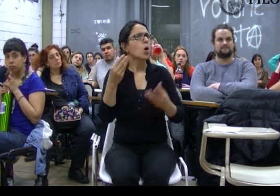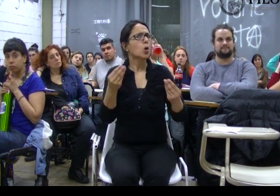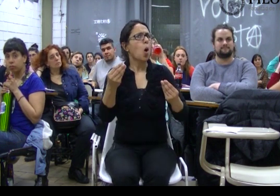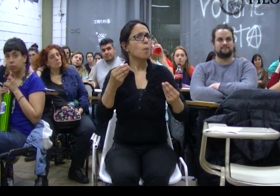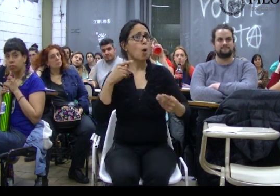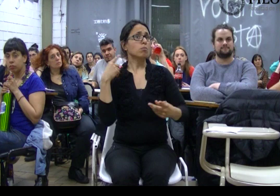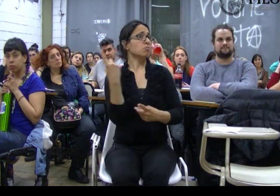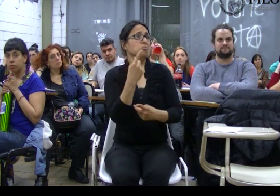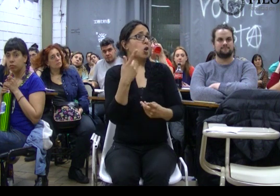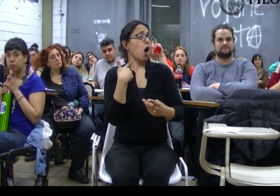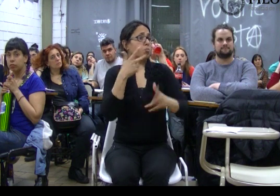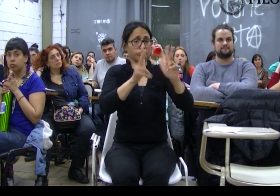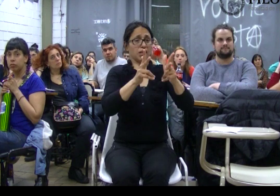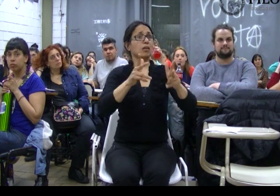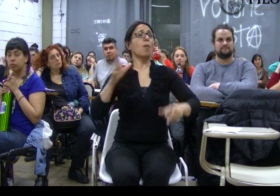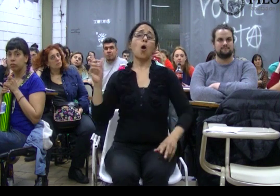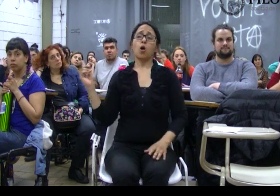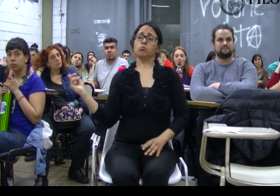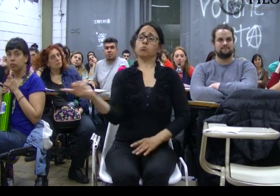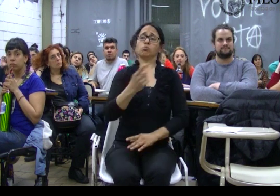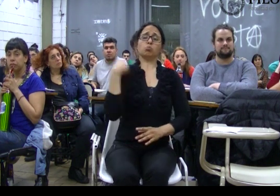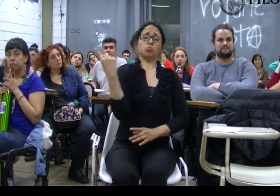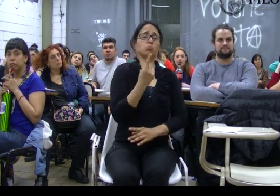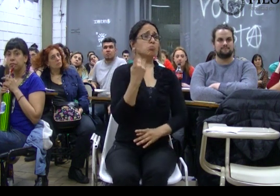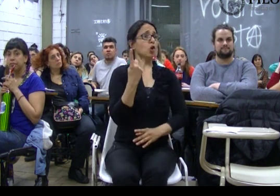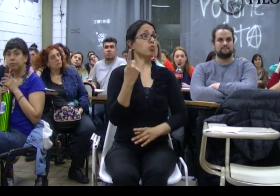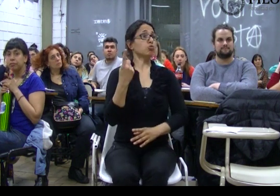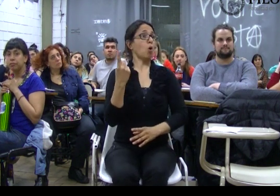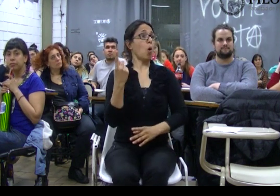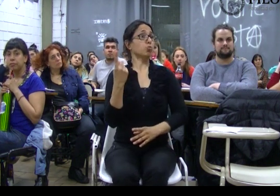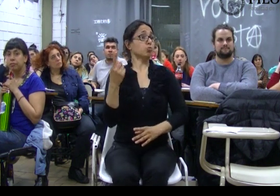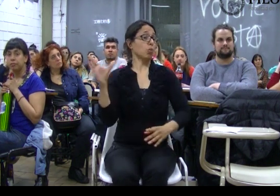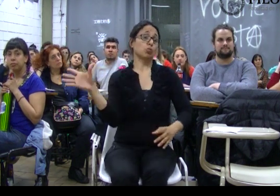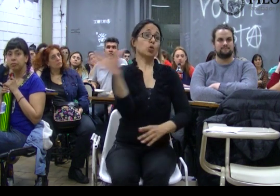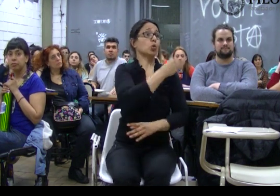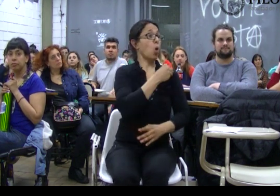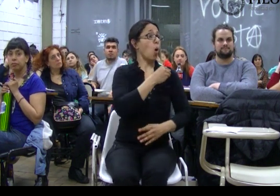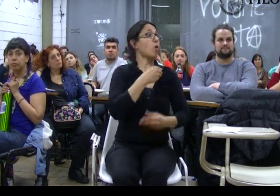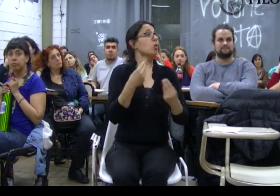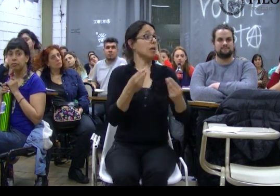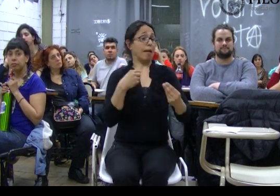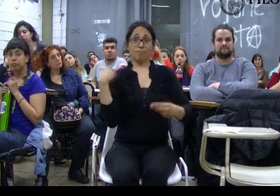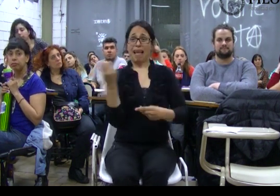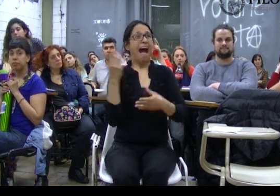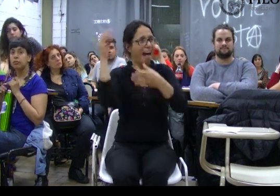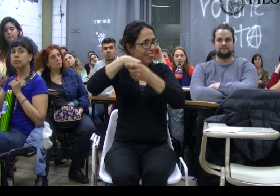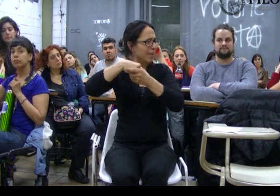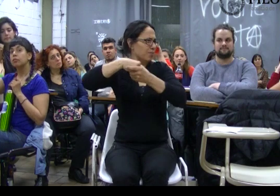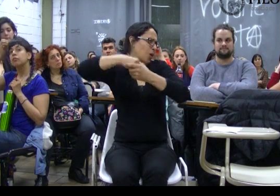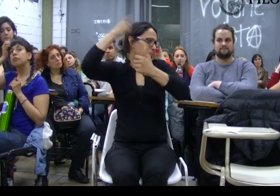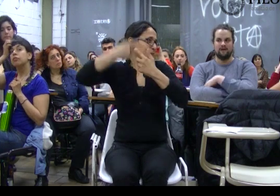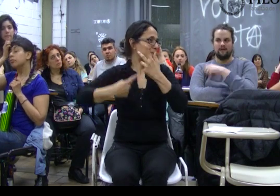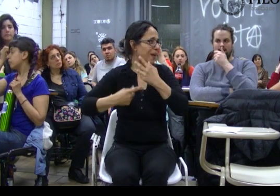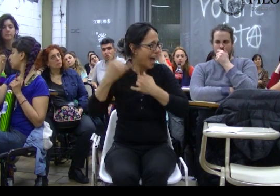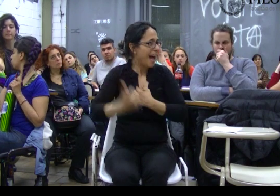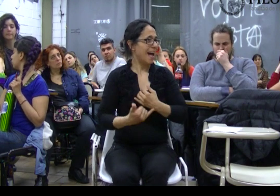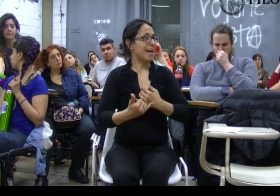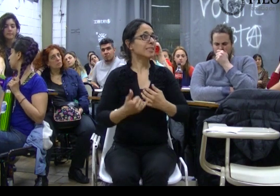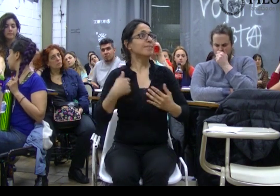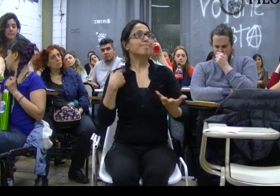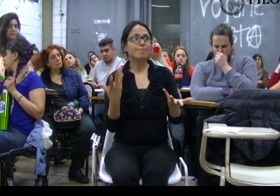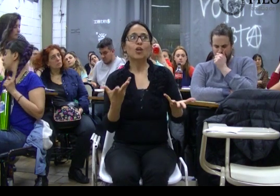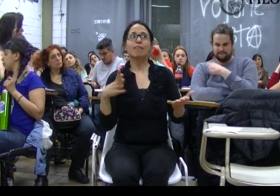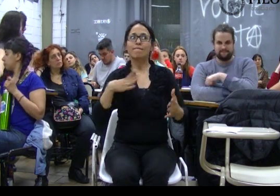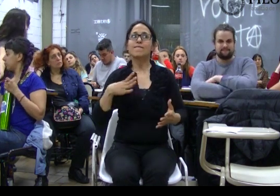Es la seña esta, y la seña esta abarca todas, todos, todes. Bueno, entonces es una cuestión